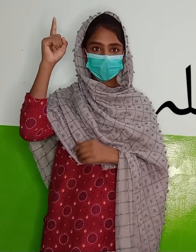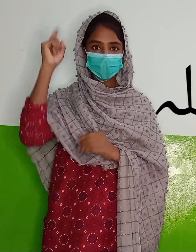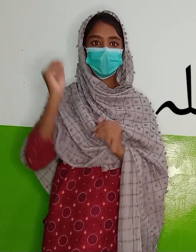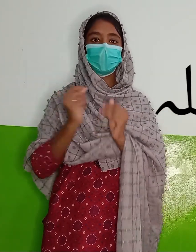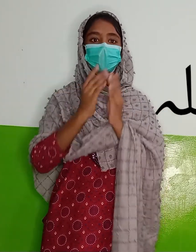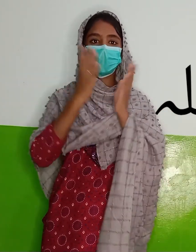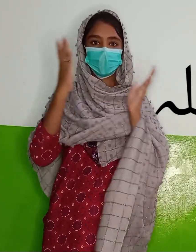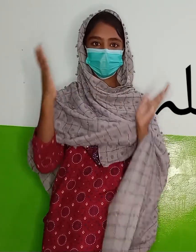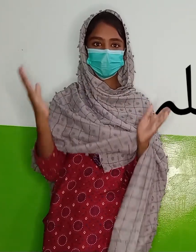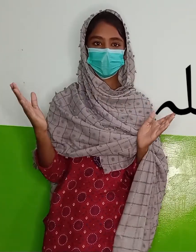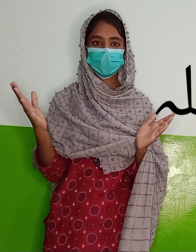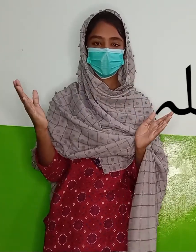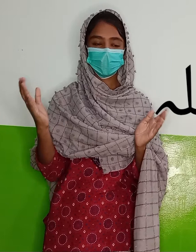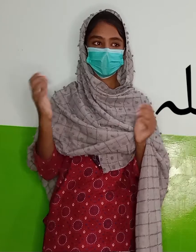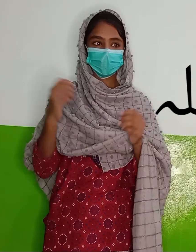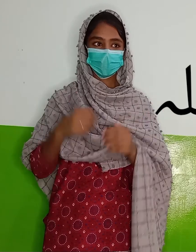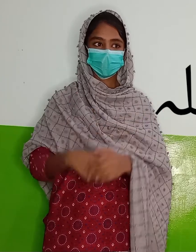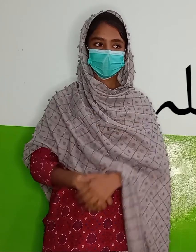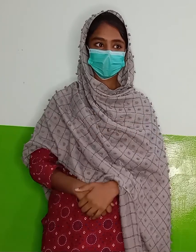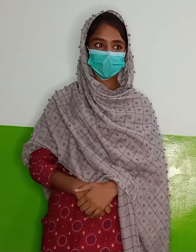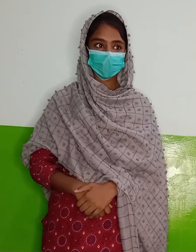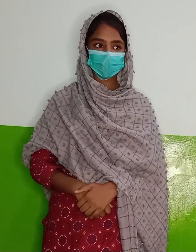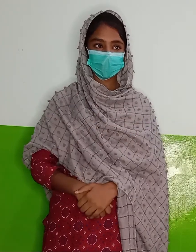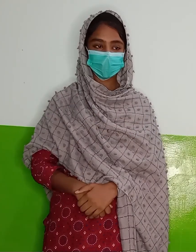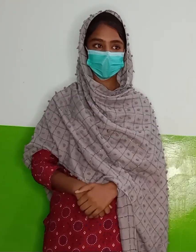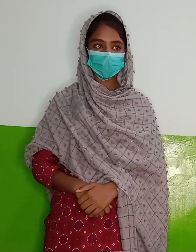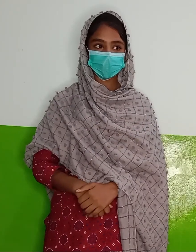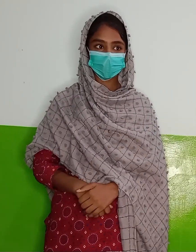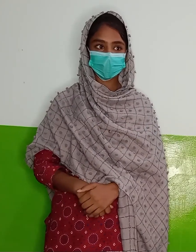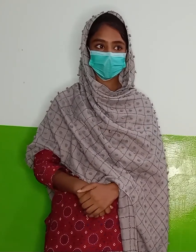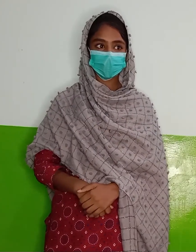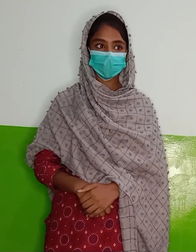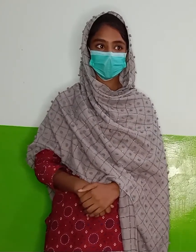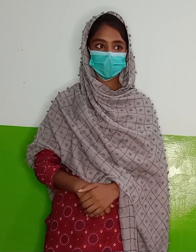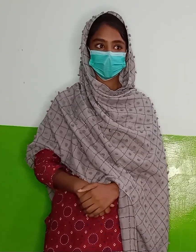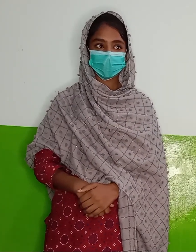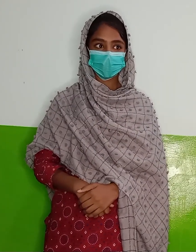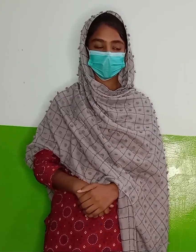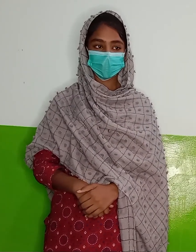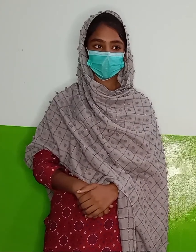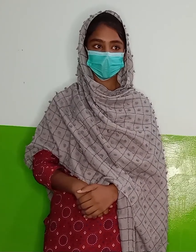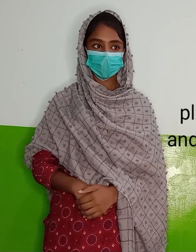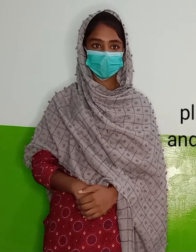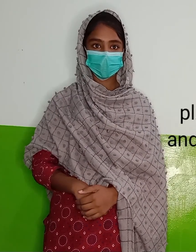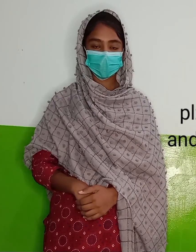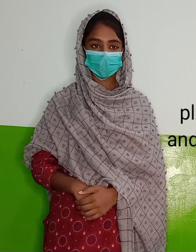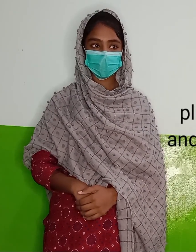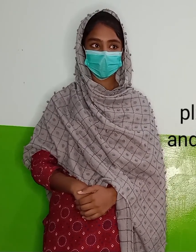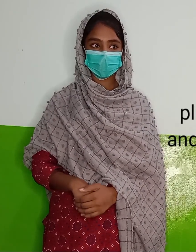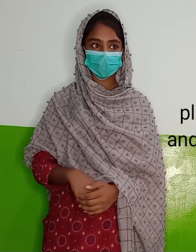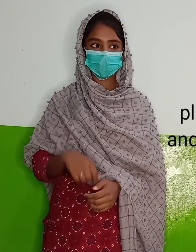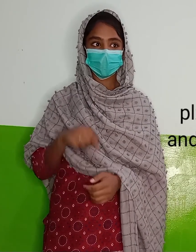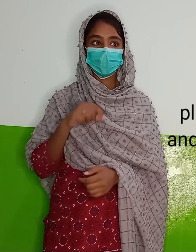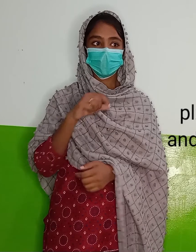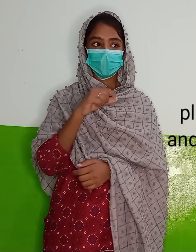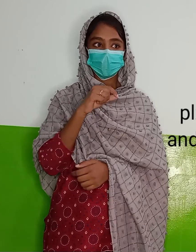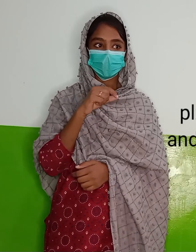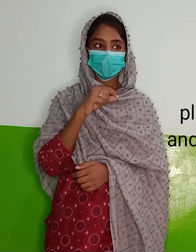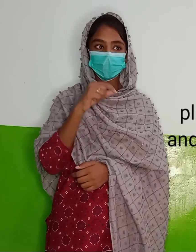اللہ اکبر. آپ لوگوں کو سمجھ آئی ہے؟ اس کو اپنے عربی میں بھی لکھنا سیکھنا ہے، یعنی کہ کون سی زبان؟